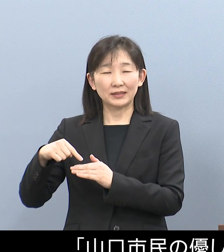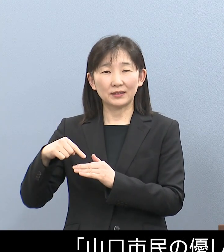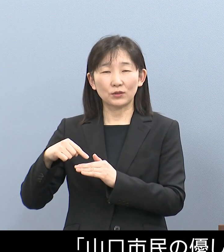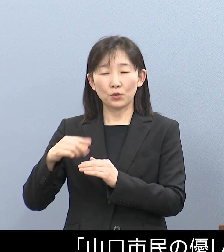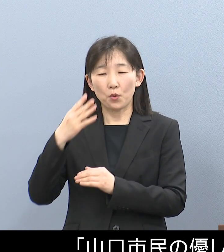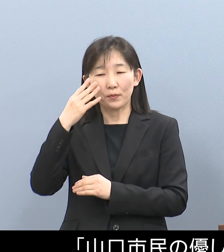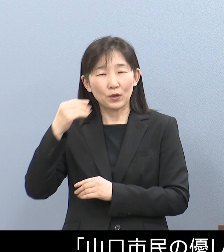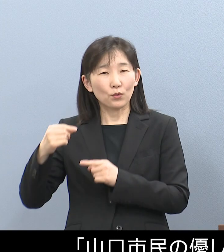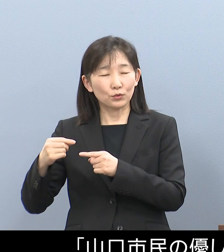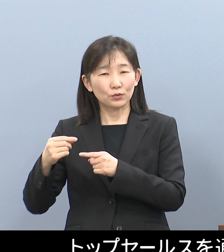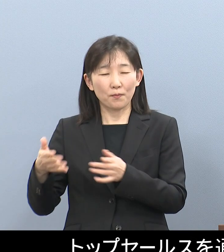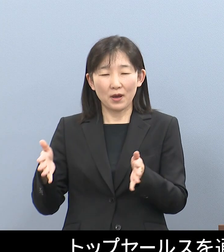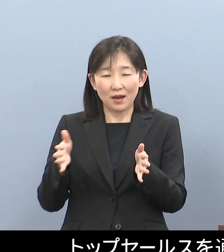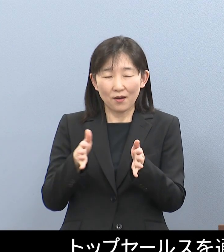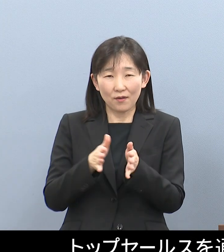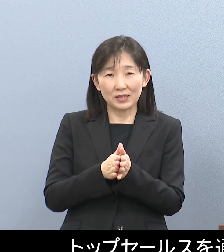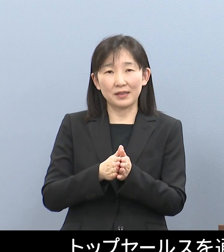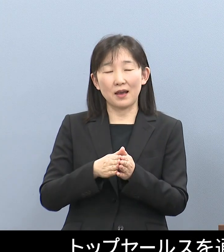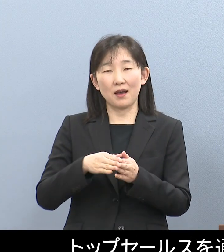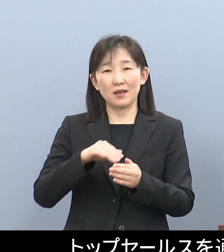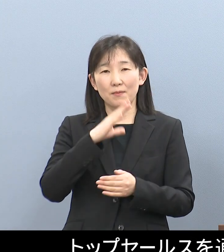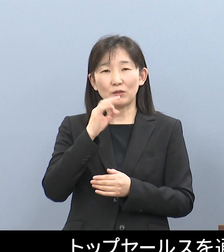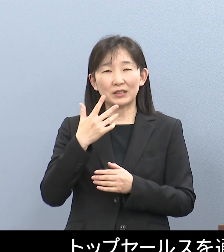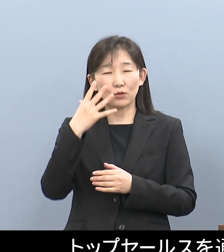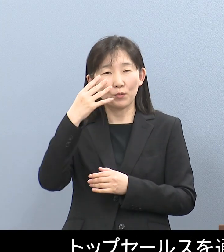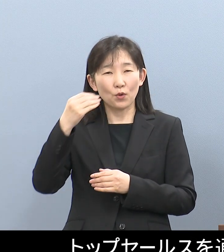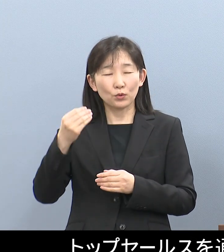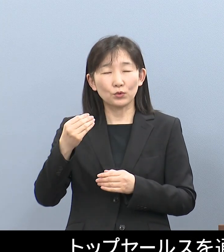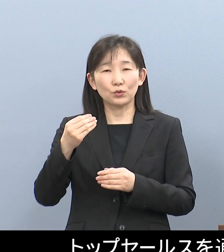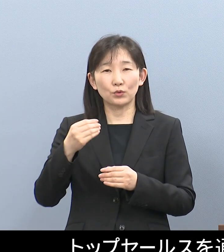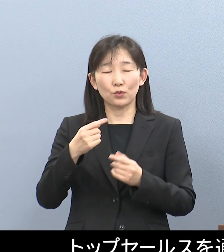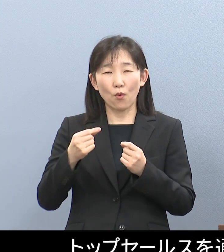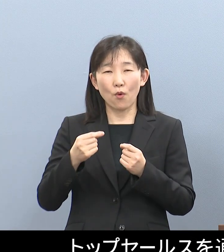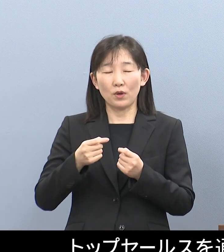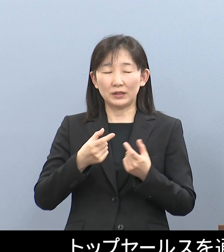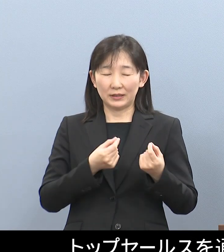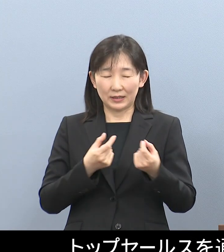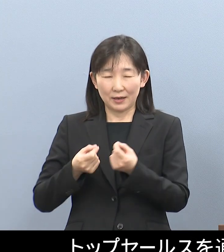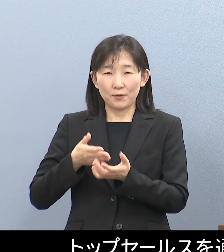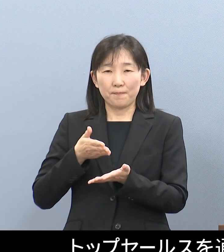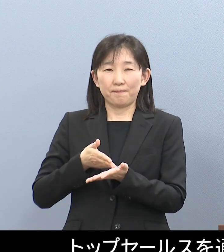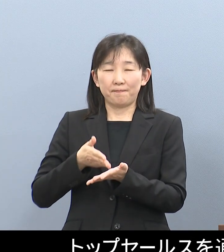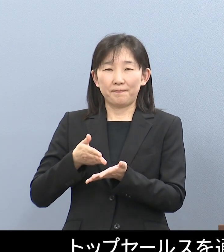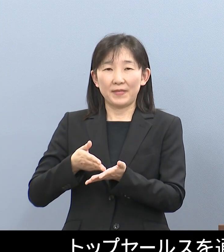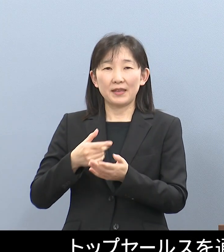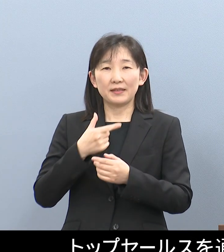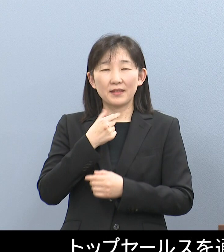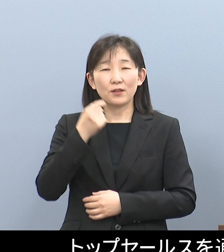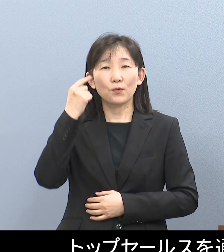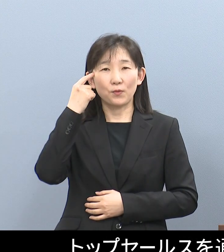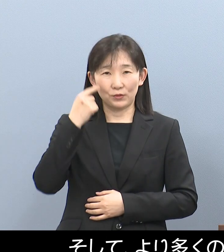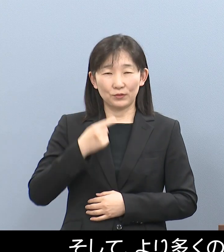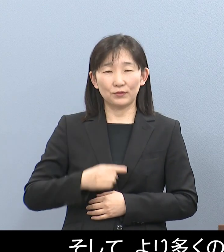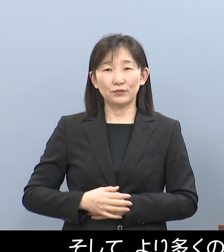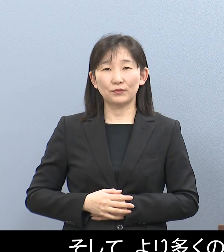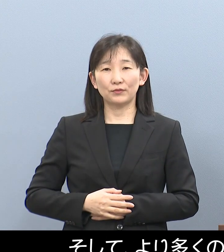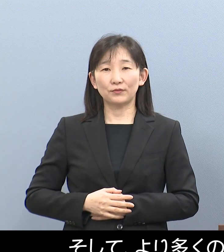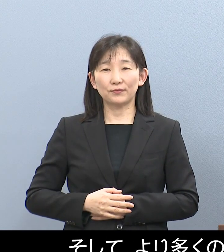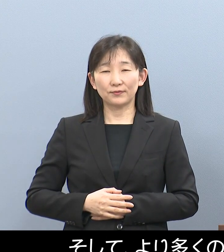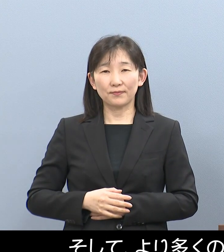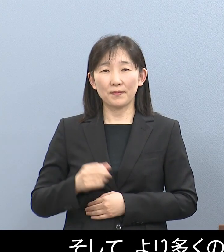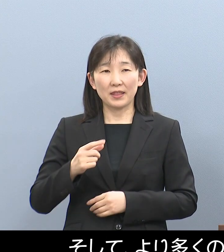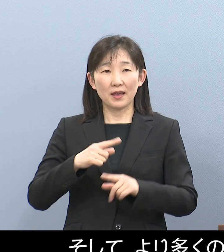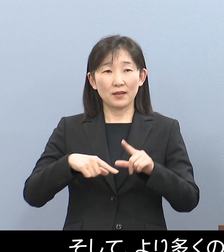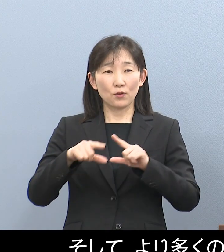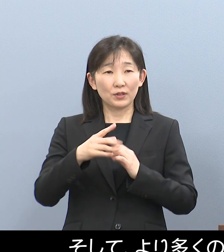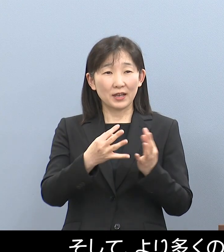た本市の魅力をトップセールスを通じましてしっかりと発信してまいりたいと考えております。そしてより